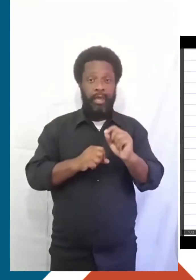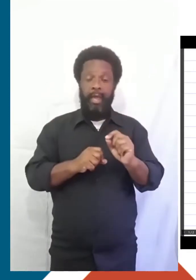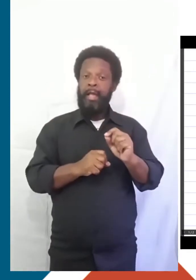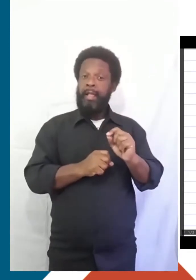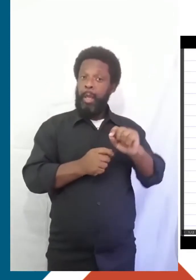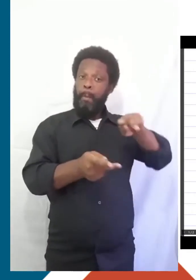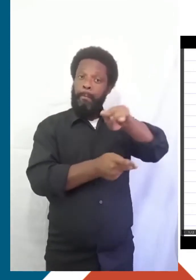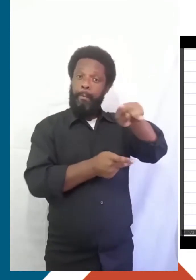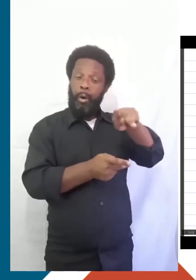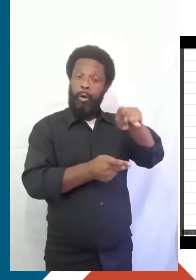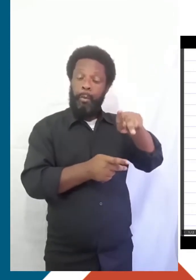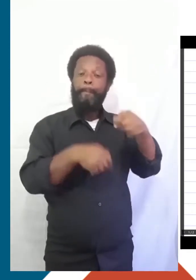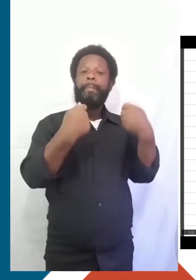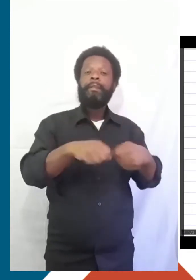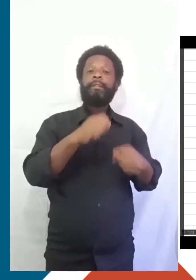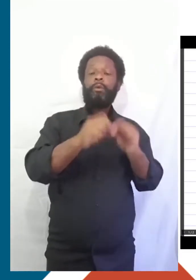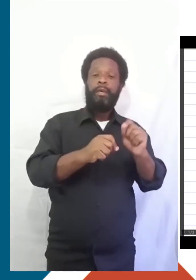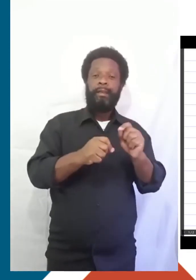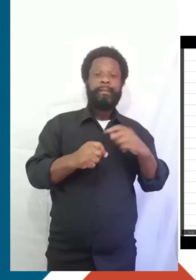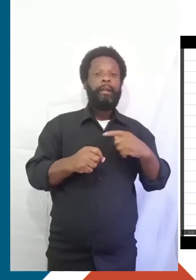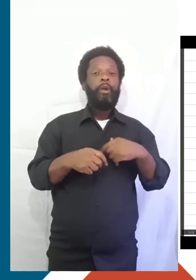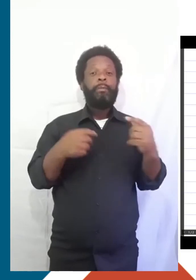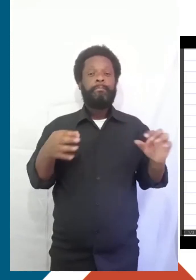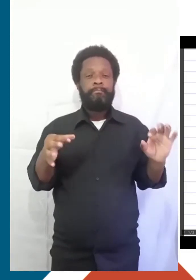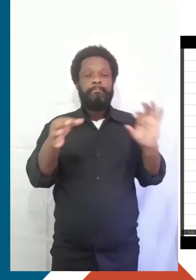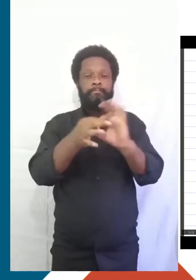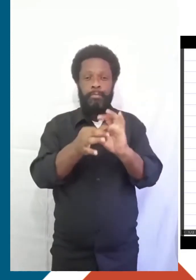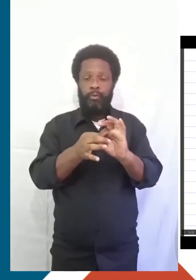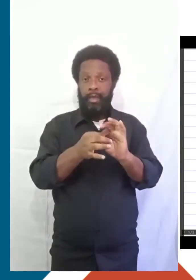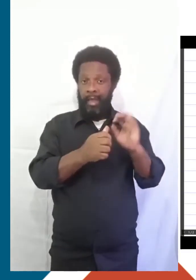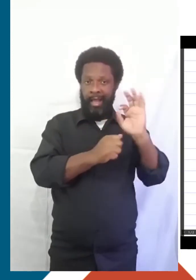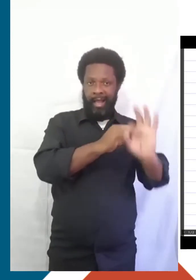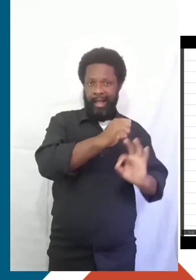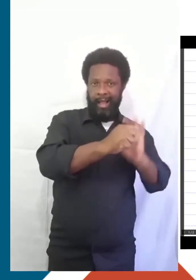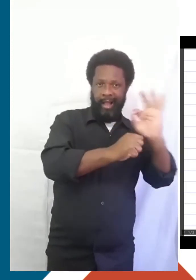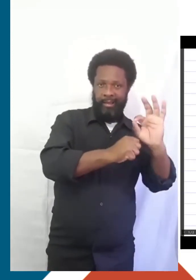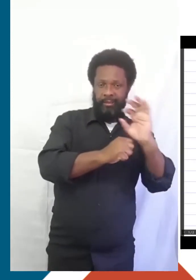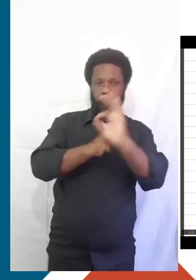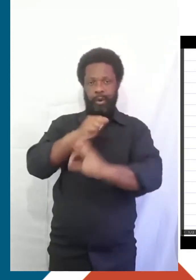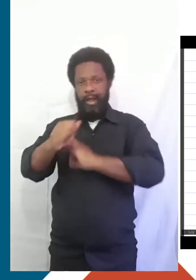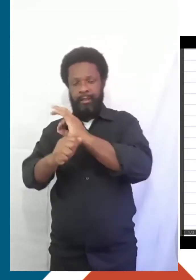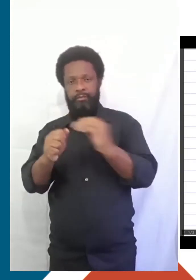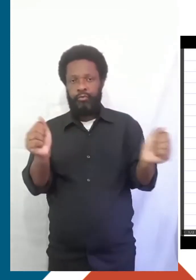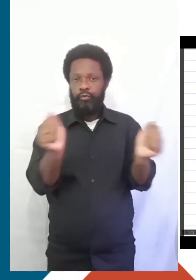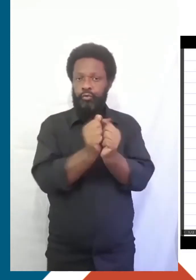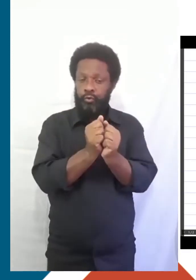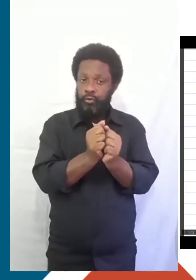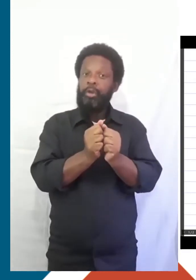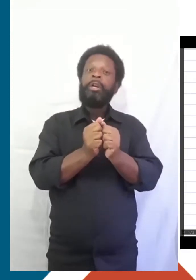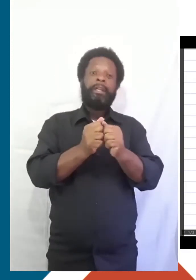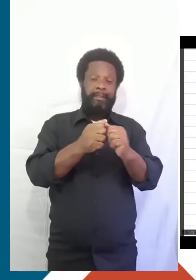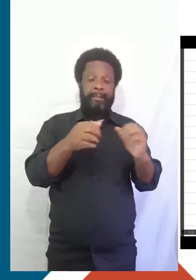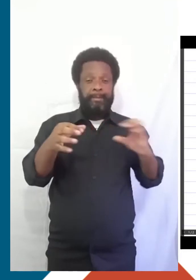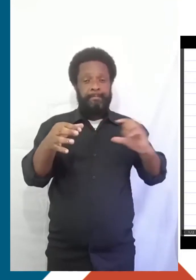viram também que a formação desses polos depende, primeiro, da ligação entre os átomos, se essa ligação é